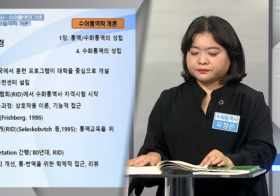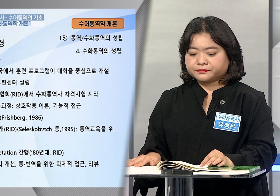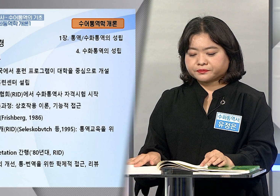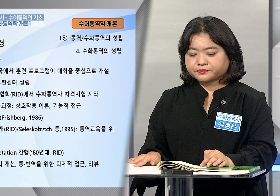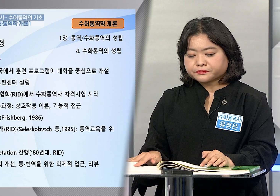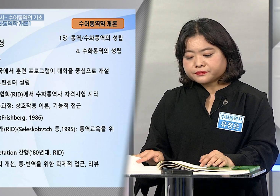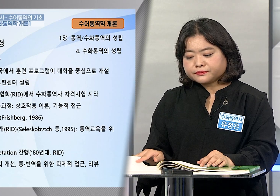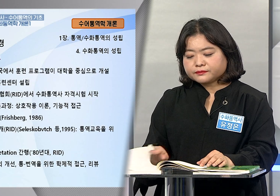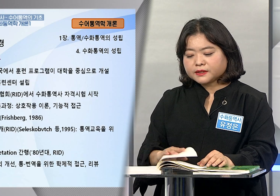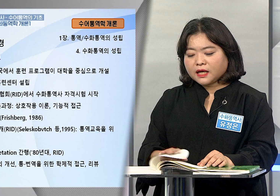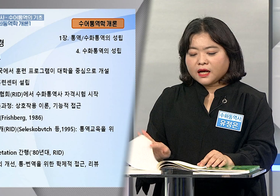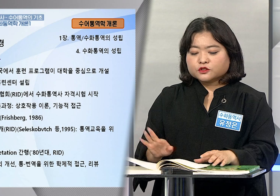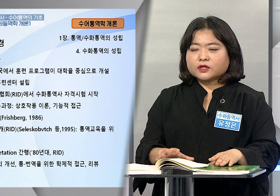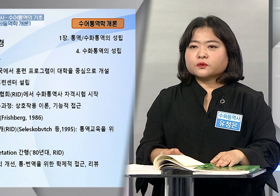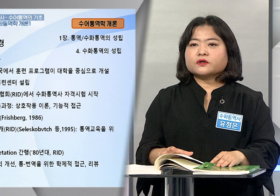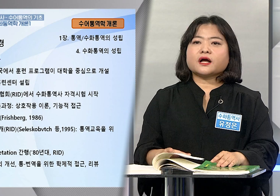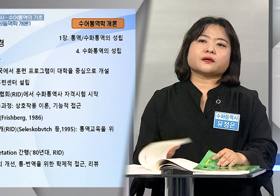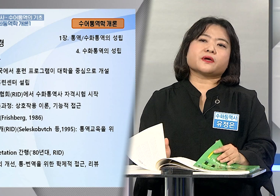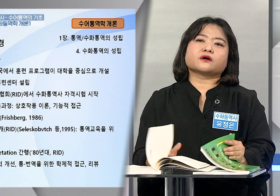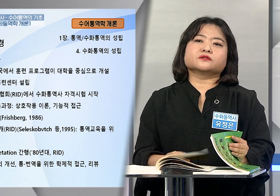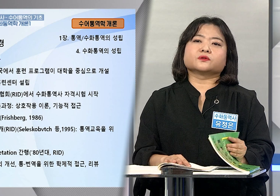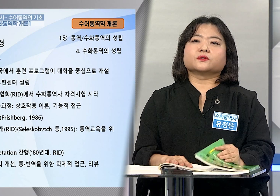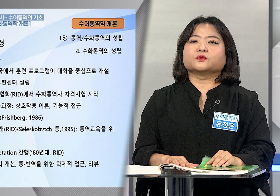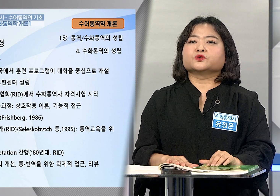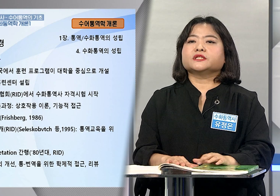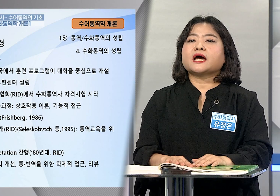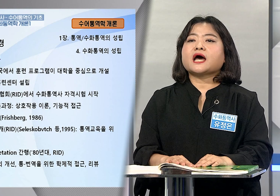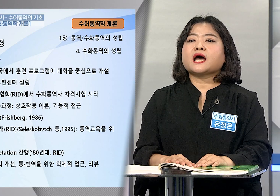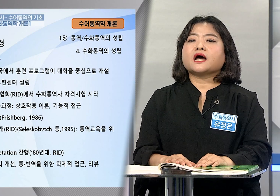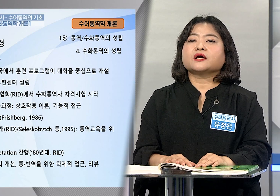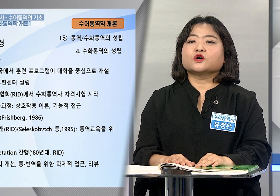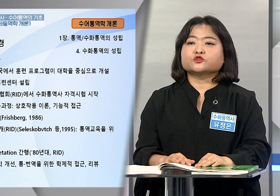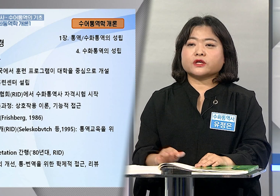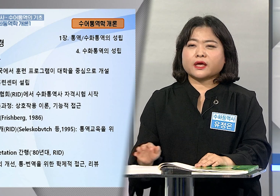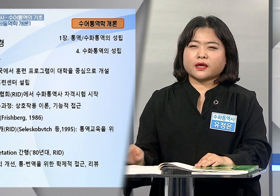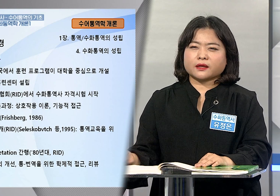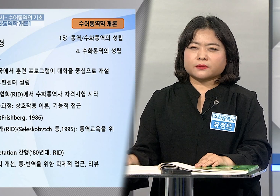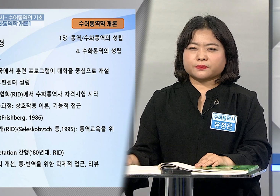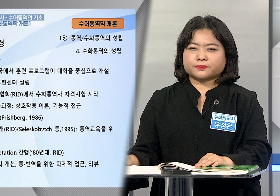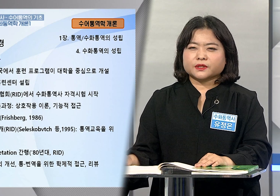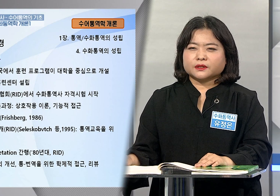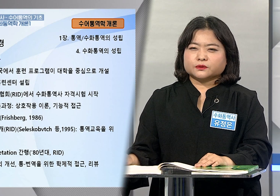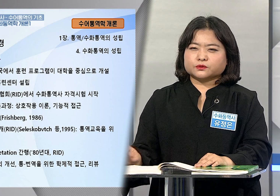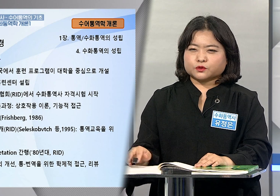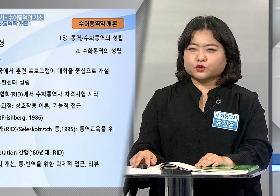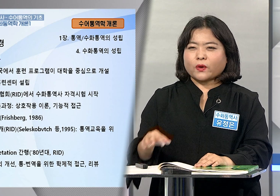배경입니다. 수어 통역학의 배경으로 우리나라 연구의